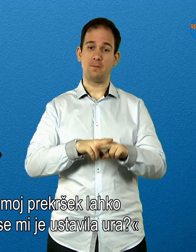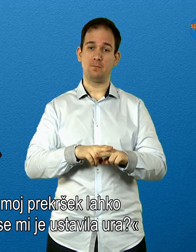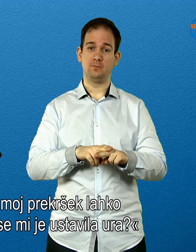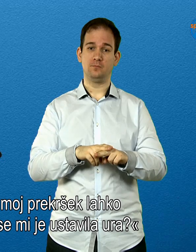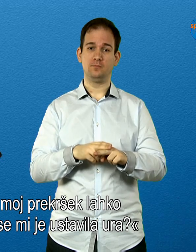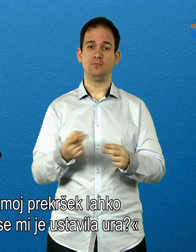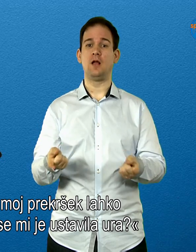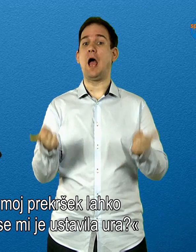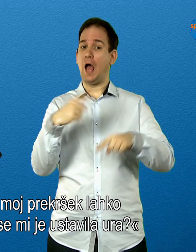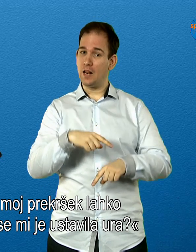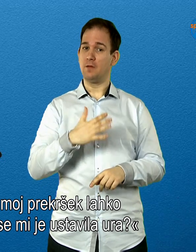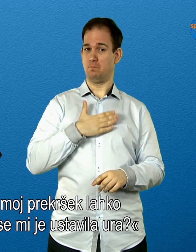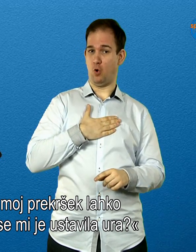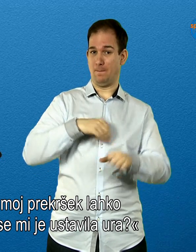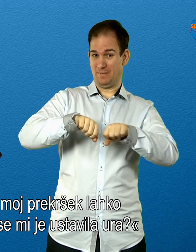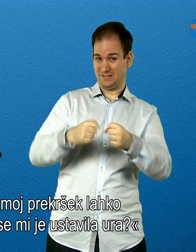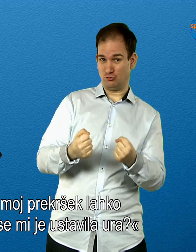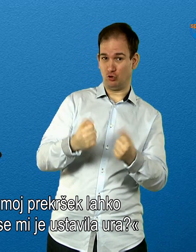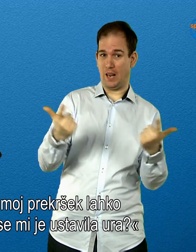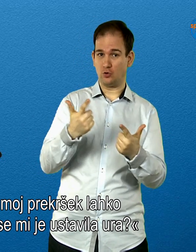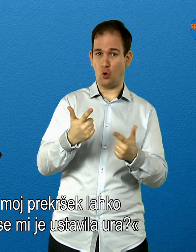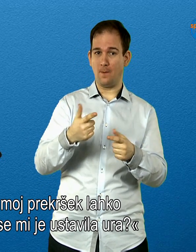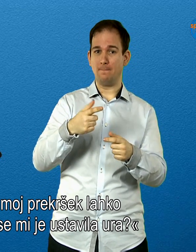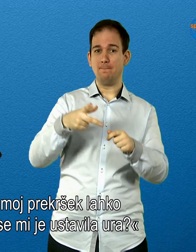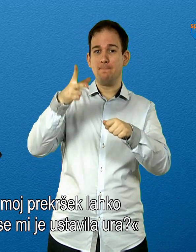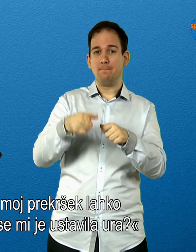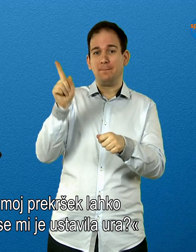Prosim, ali moj prekršek lahko prekličete, ker se mi je ustavila ura?